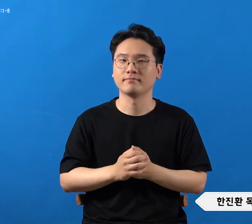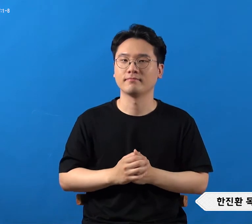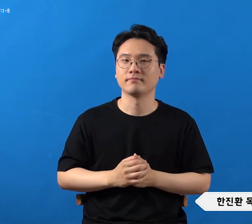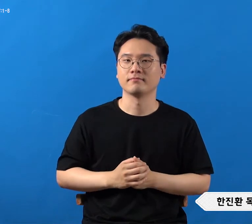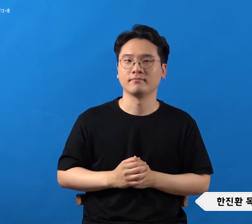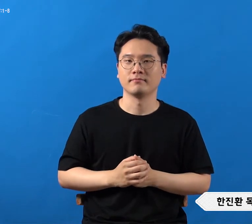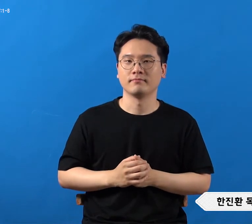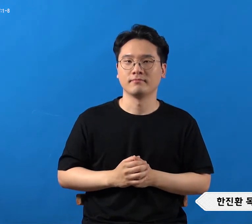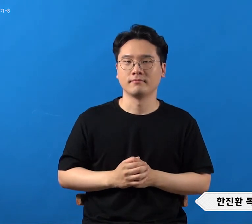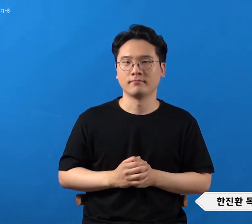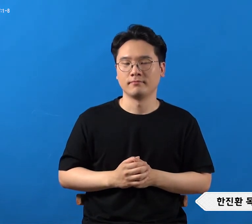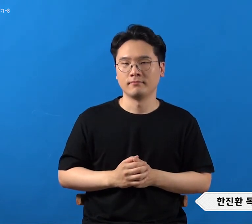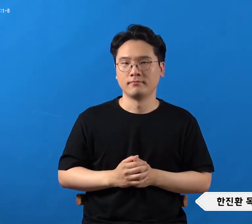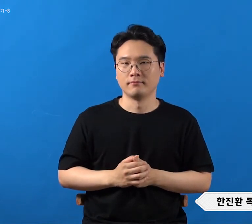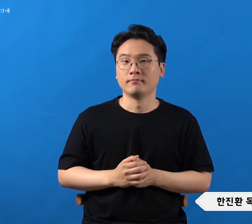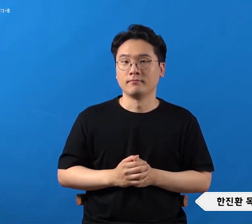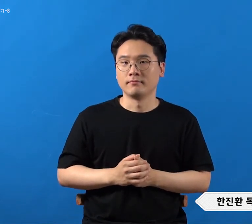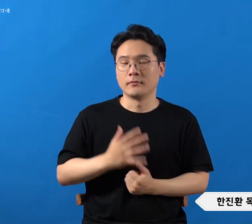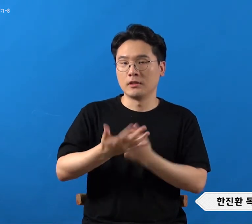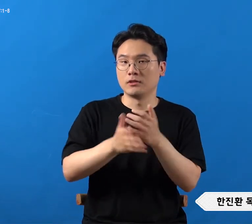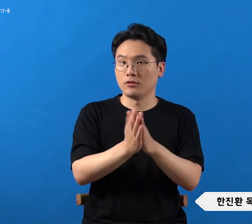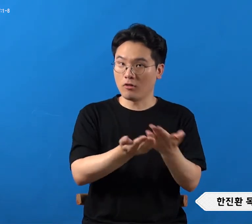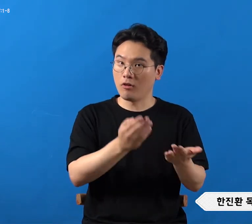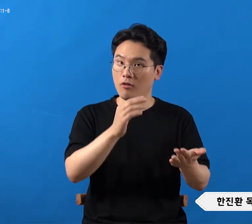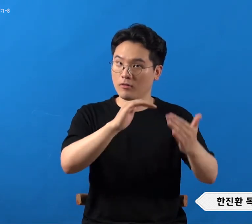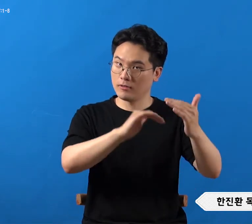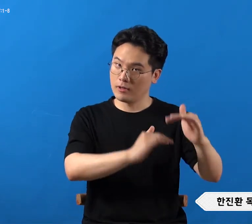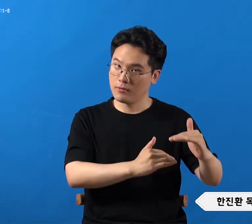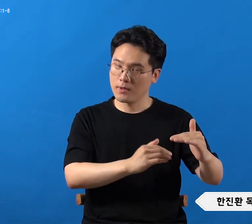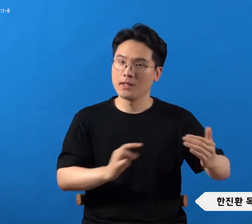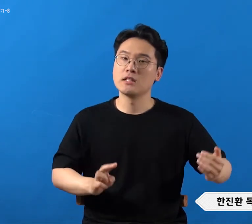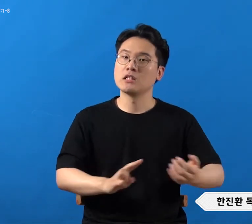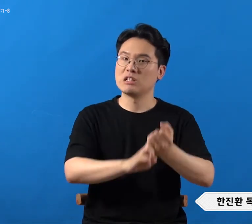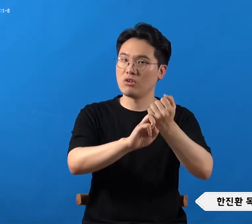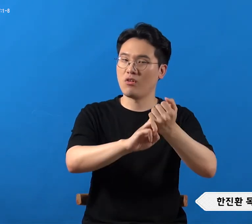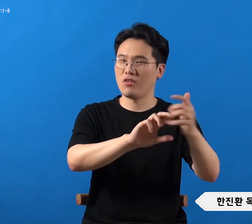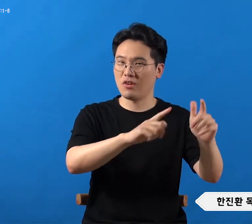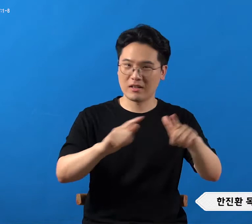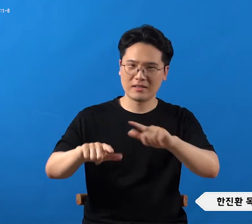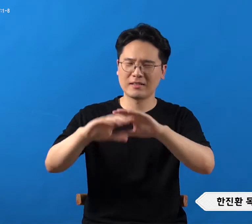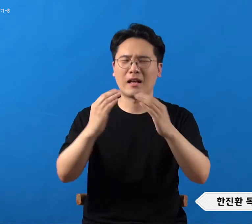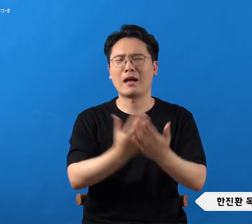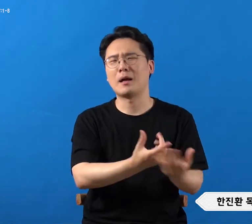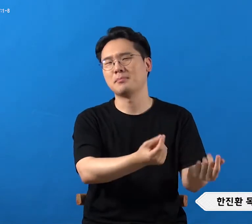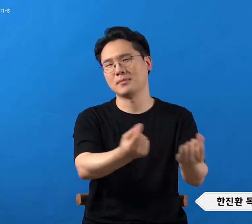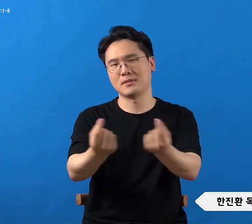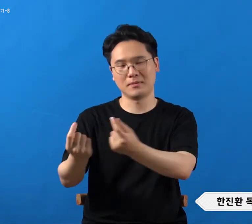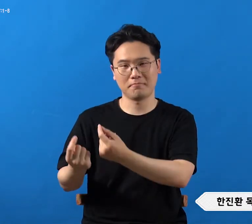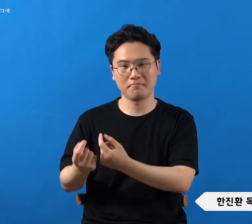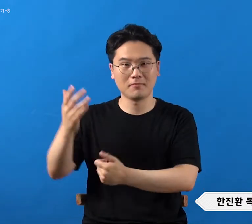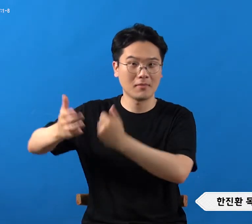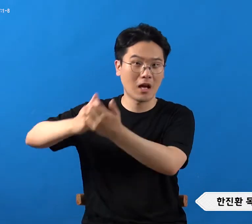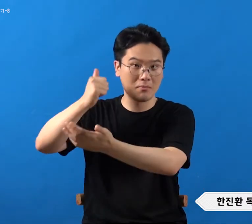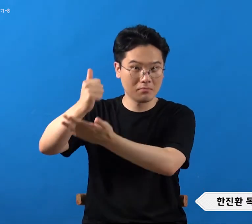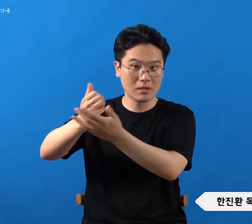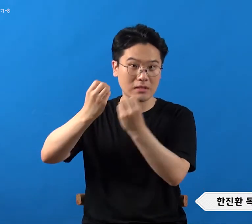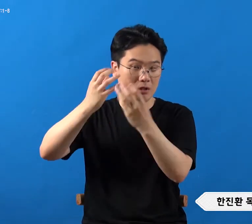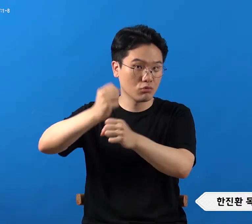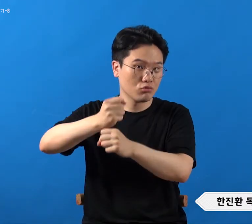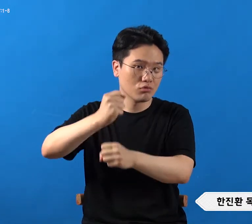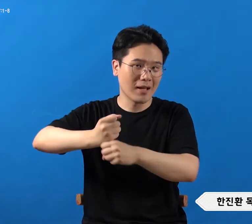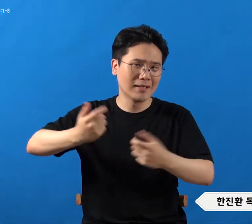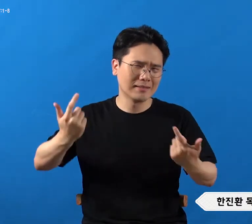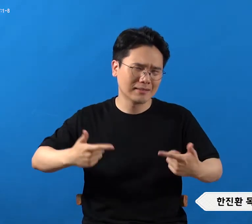그러니까 성경의 이 기적이라는 것이 다 마찬가지입니다. 하나님께서, 창조주께서 늘 하고 계신